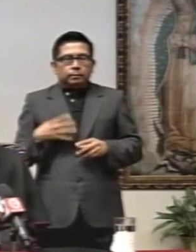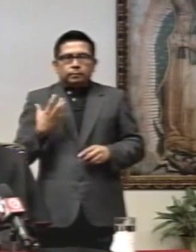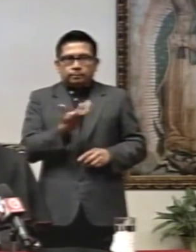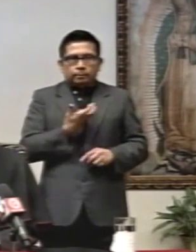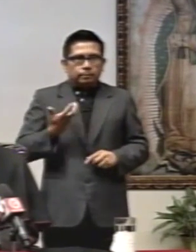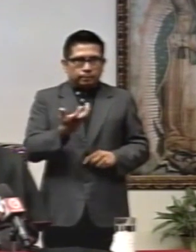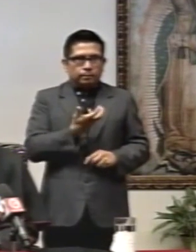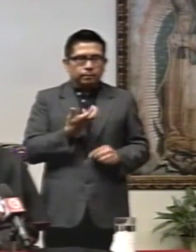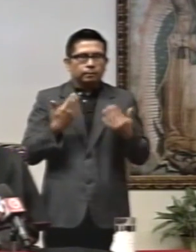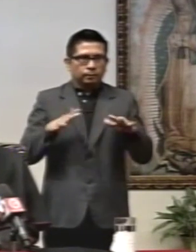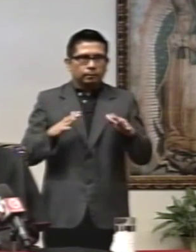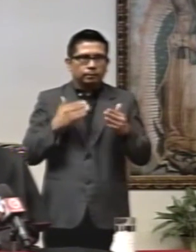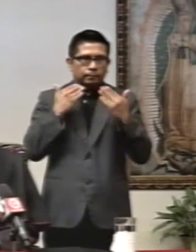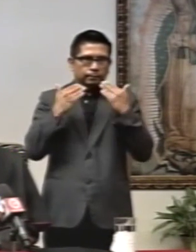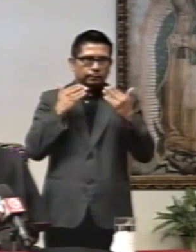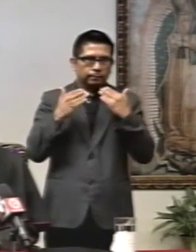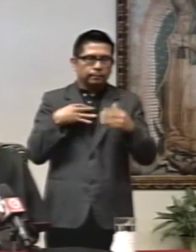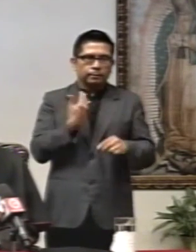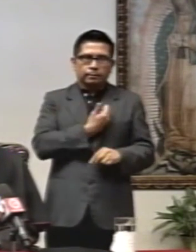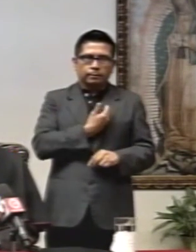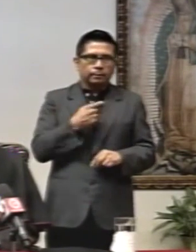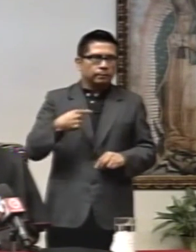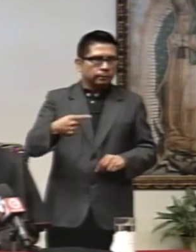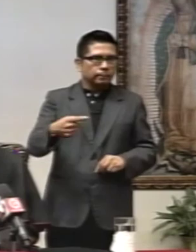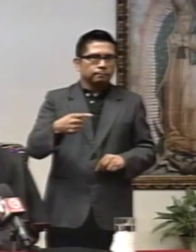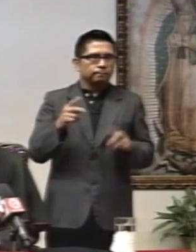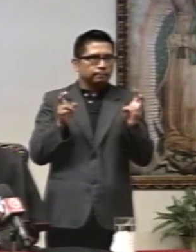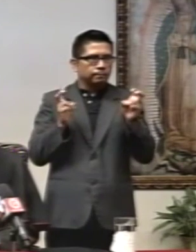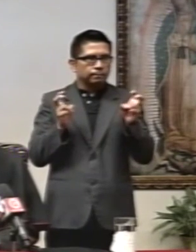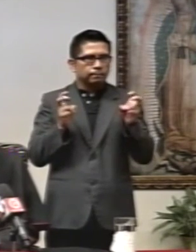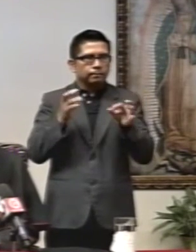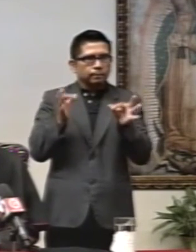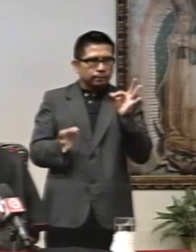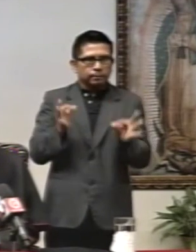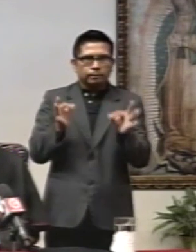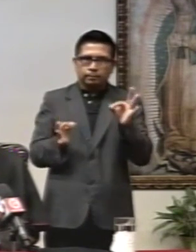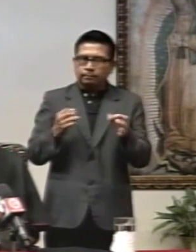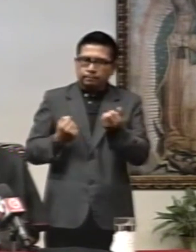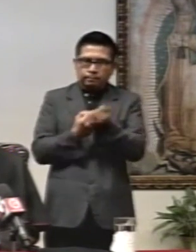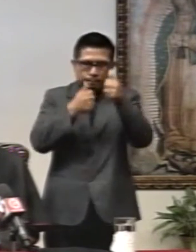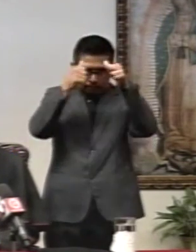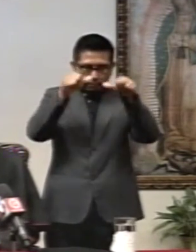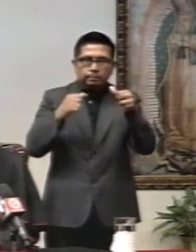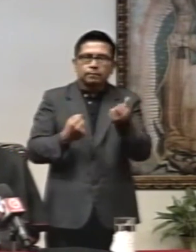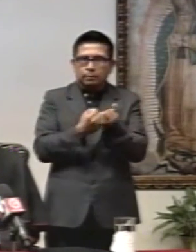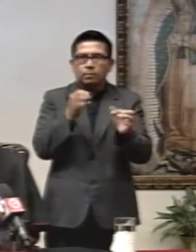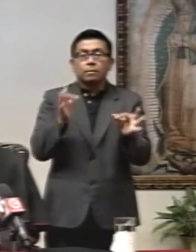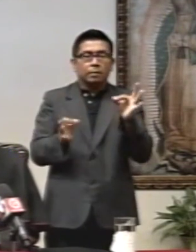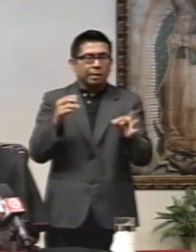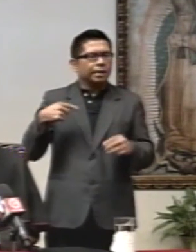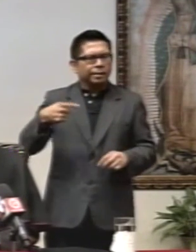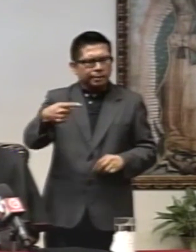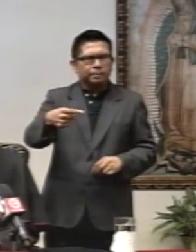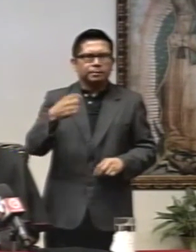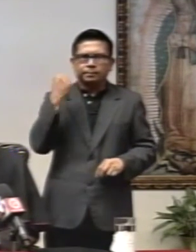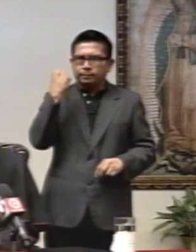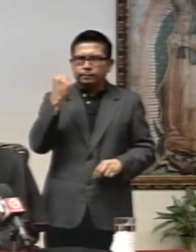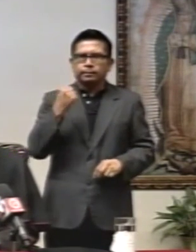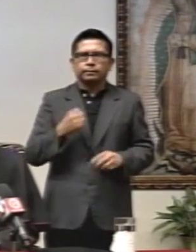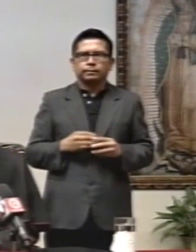Nosotros, como hemos dicho, lo decimos siempre, estamos en el tema de la justicia, o sea, a favor de la justicia, es un bien